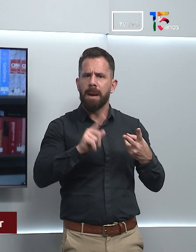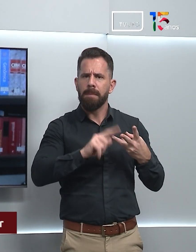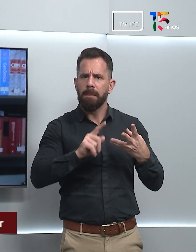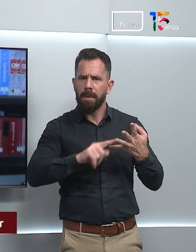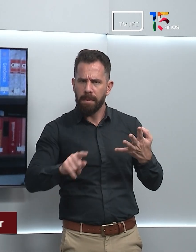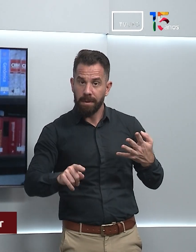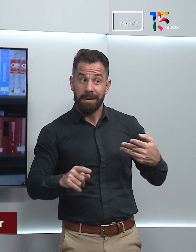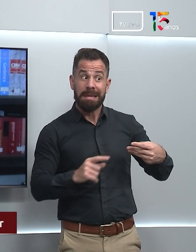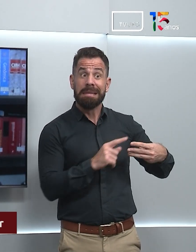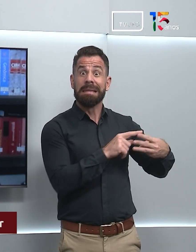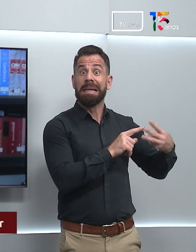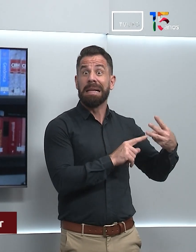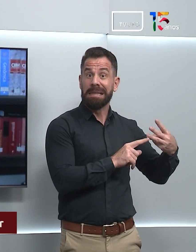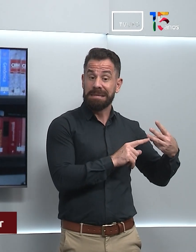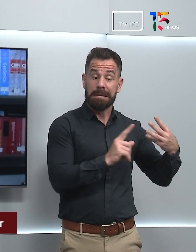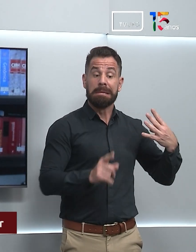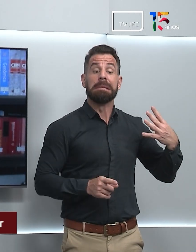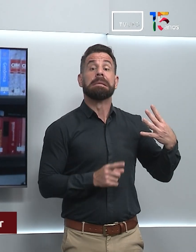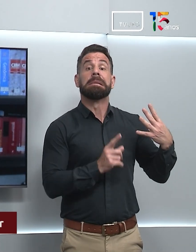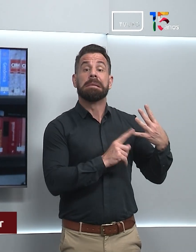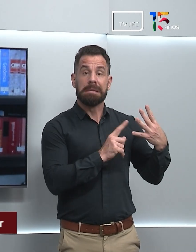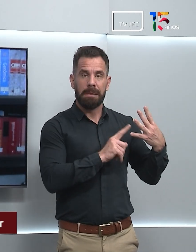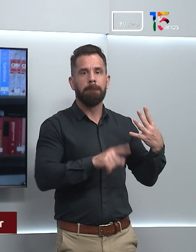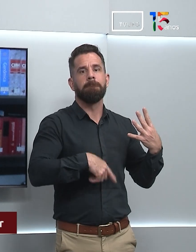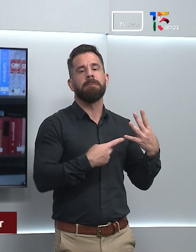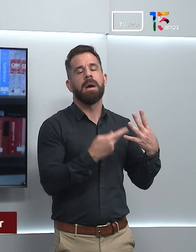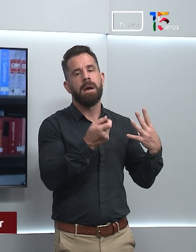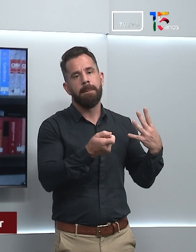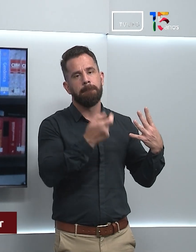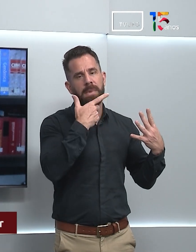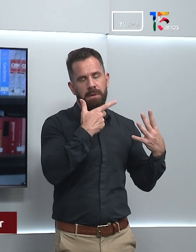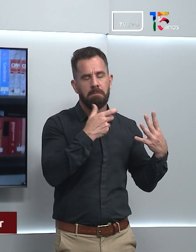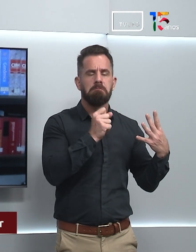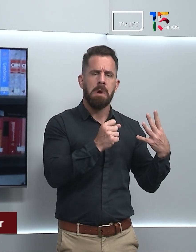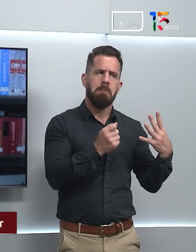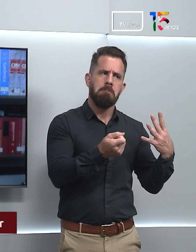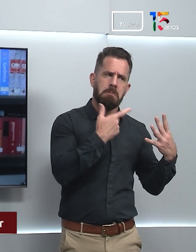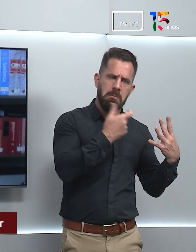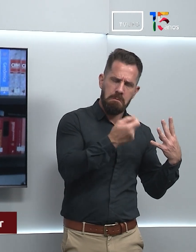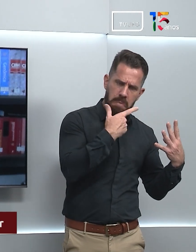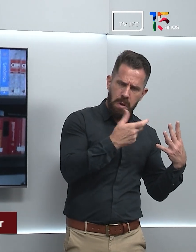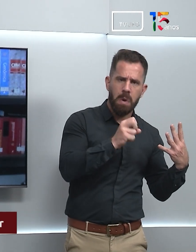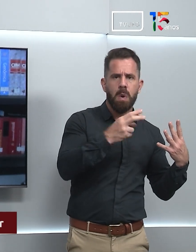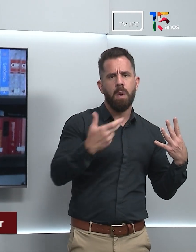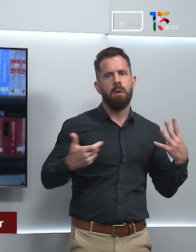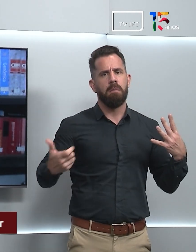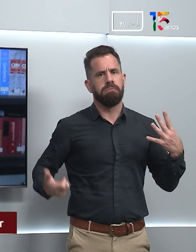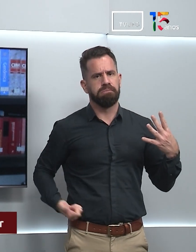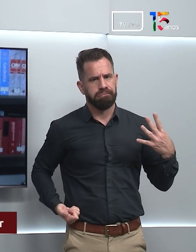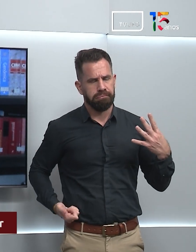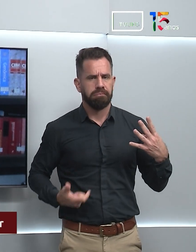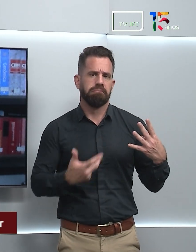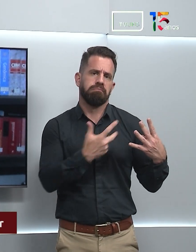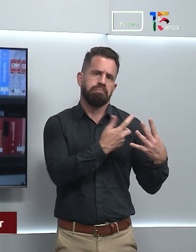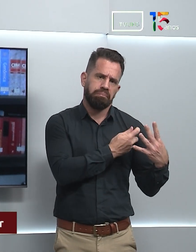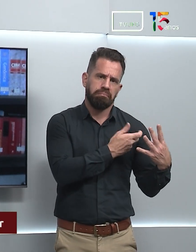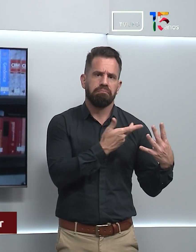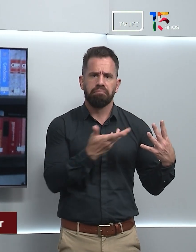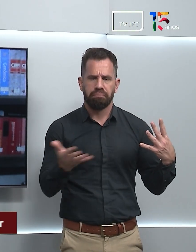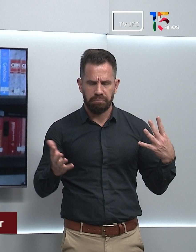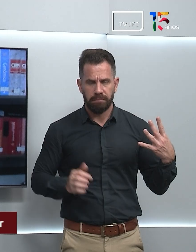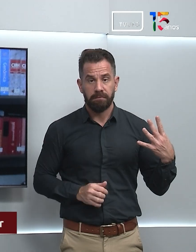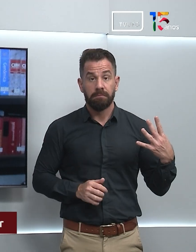sim entra os medicamentos, quer seja via oral, quer seja injetável. Ou seja,